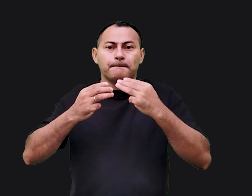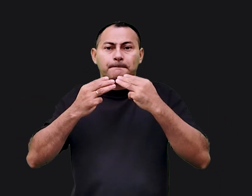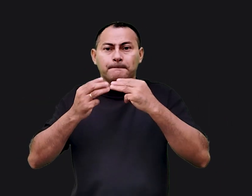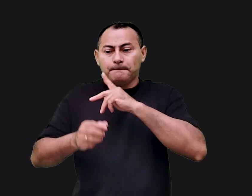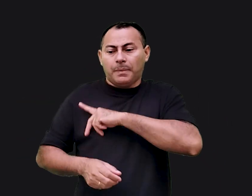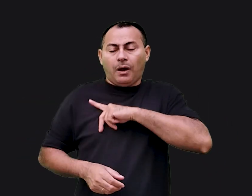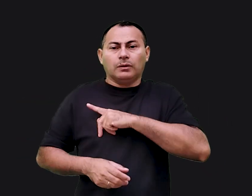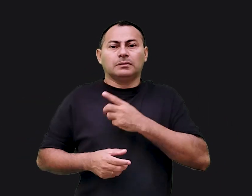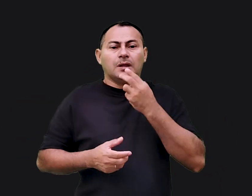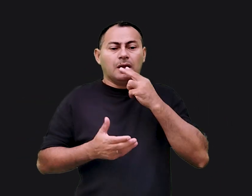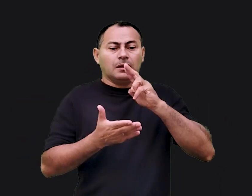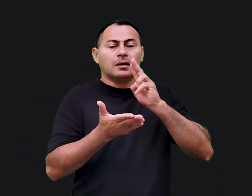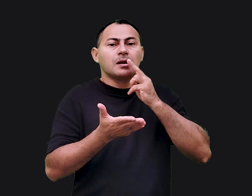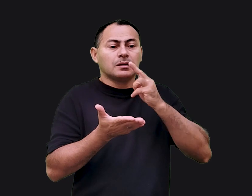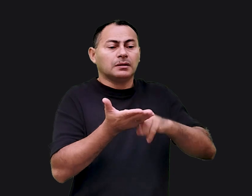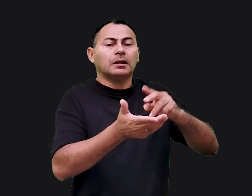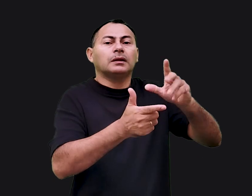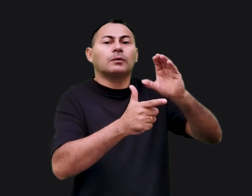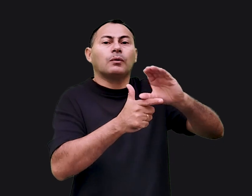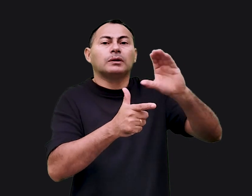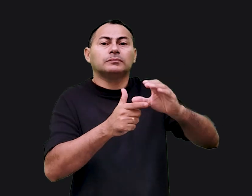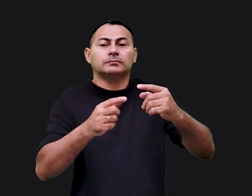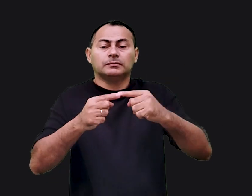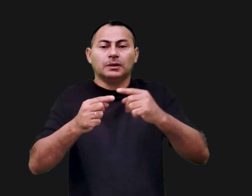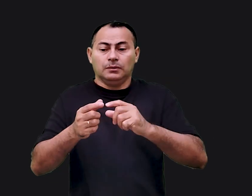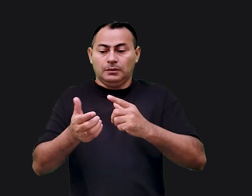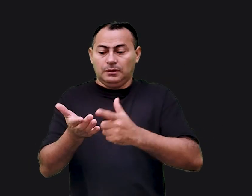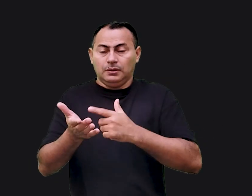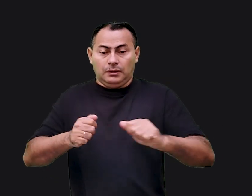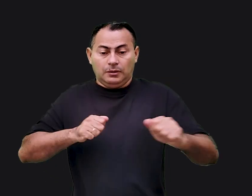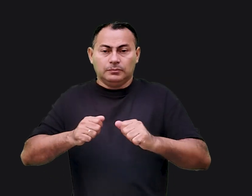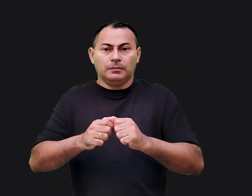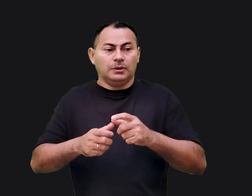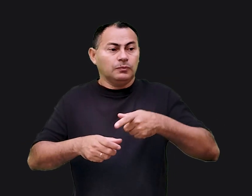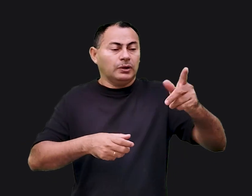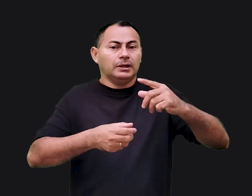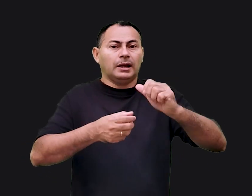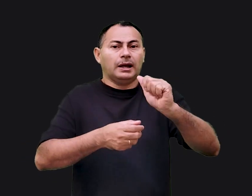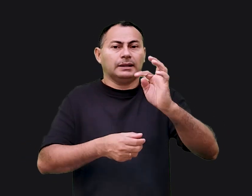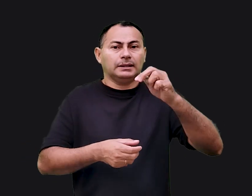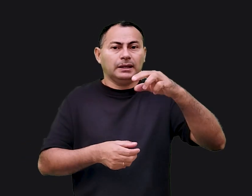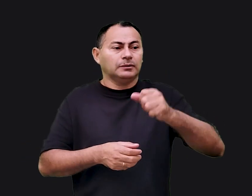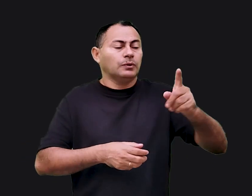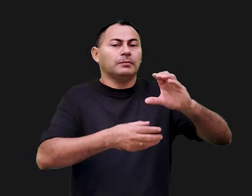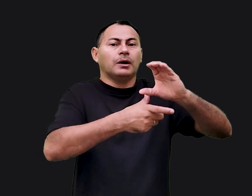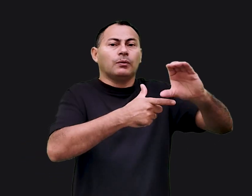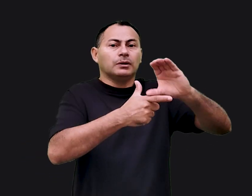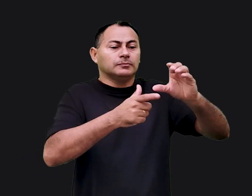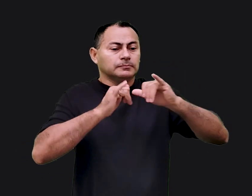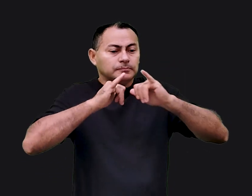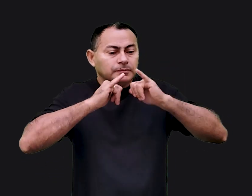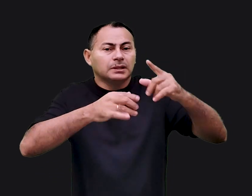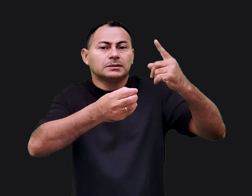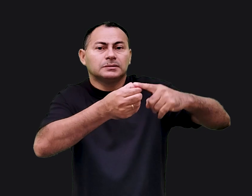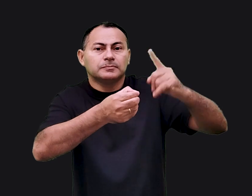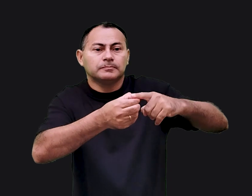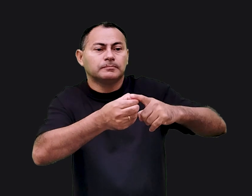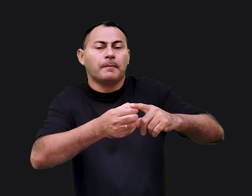em Coríntios de acordo com o livro de Atos depois que saiu de Atenas Paulo foi para Coríntios e depois de ministrar nessa cidade